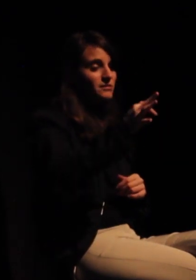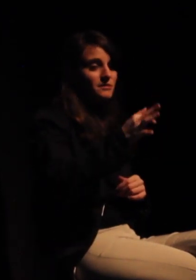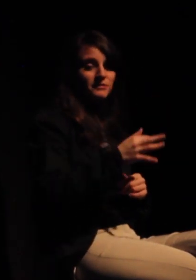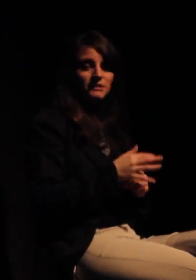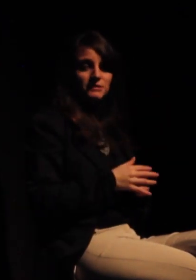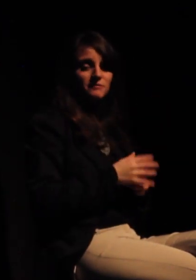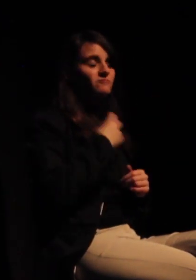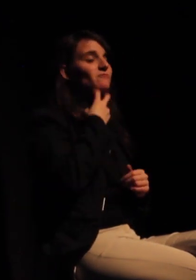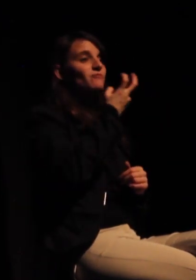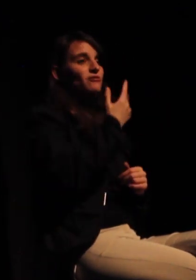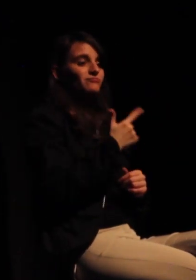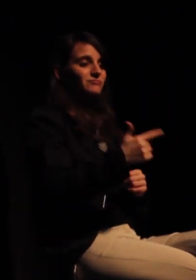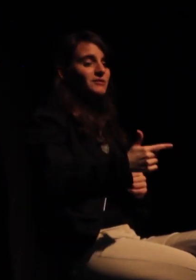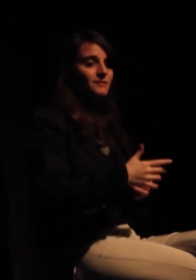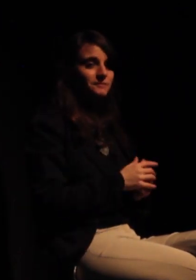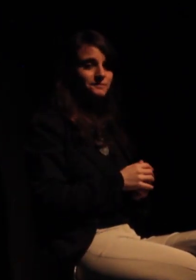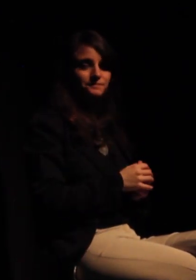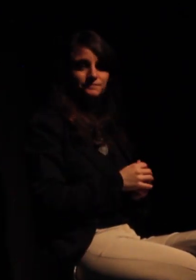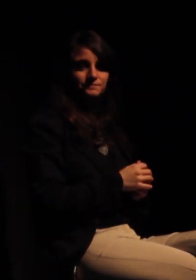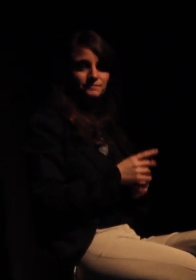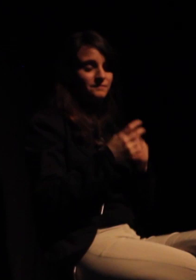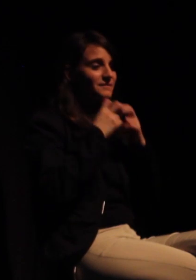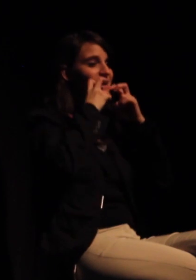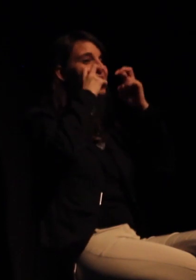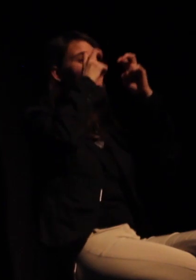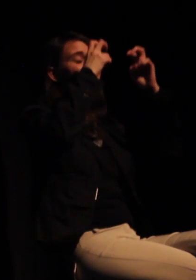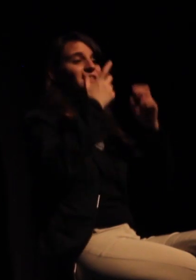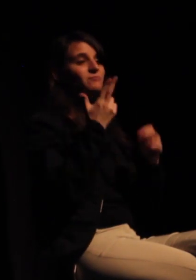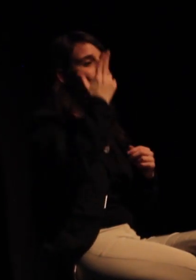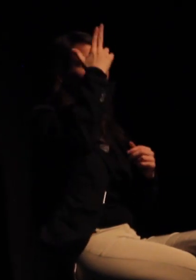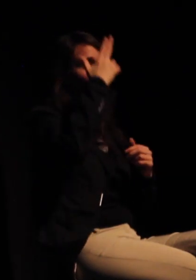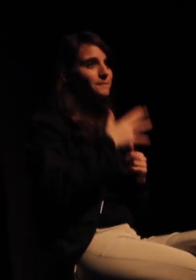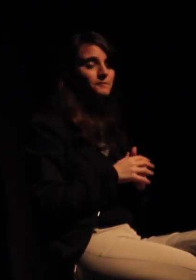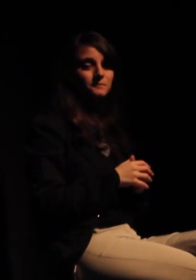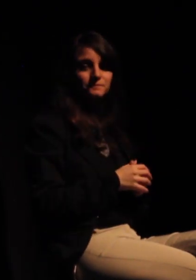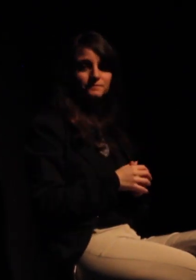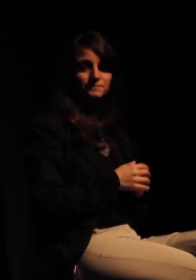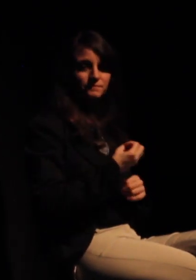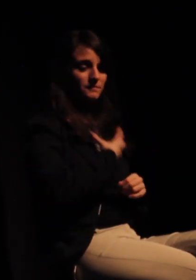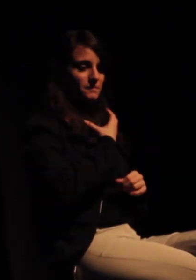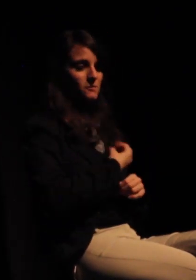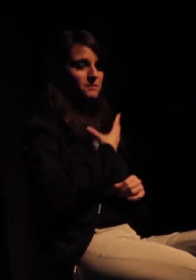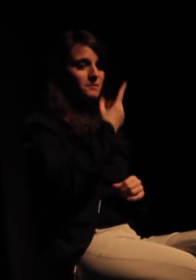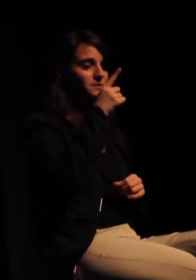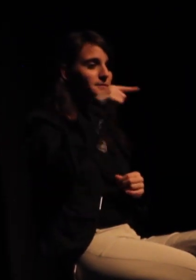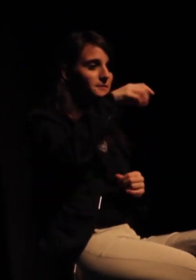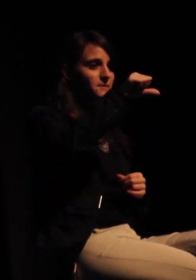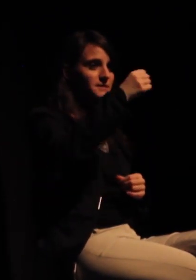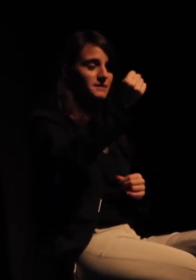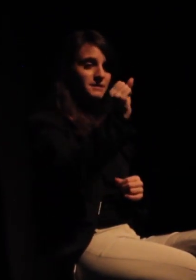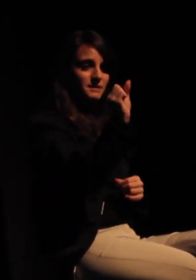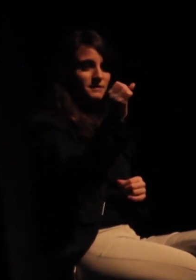tiram a nossa voz. E a gente não tem mais como gritar e contestar. Era um poema de 68,